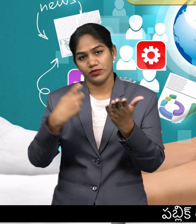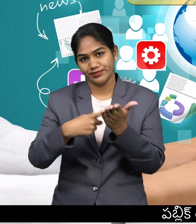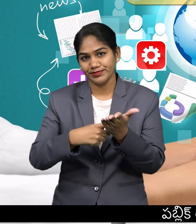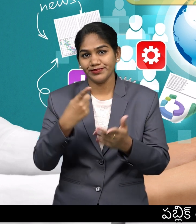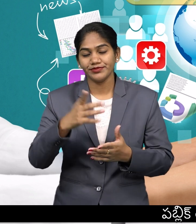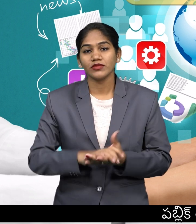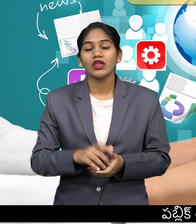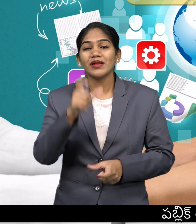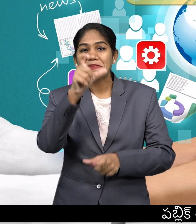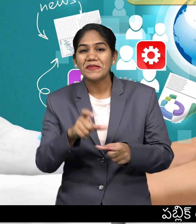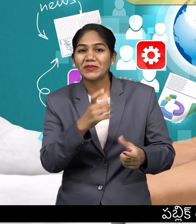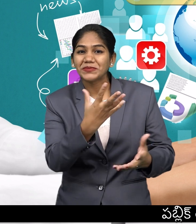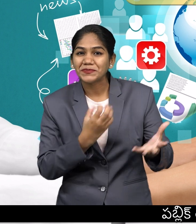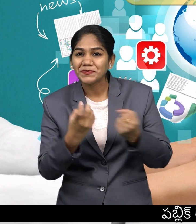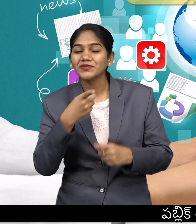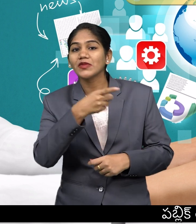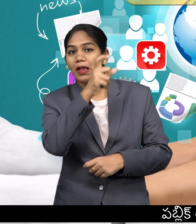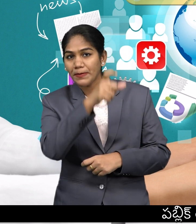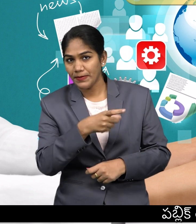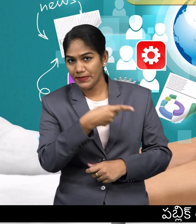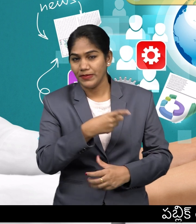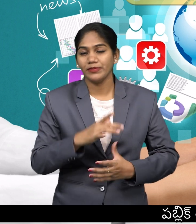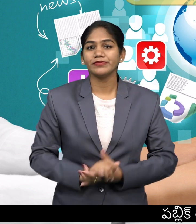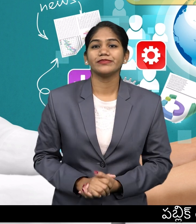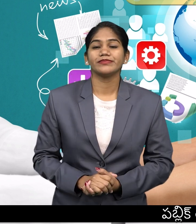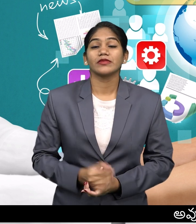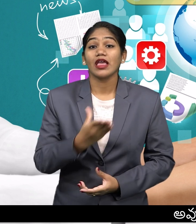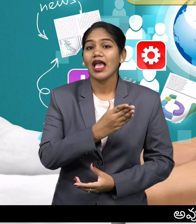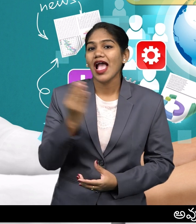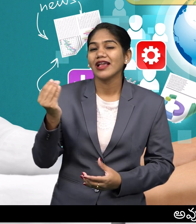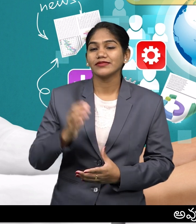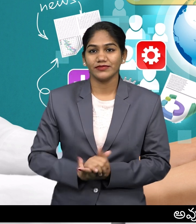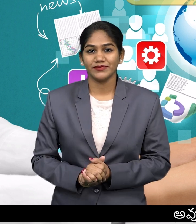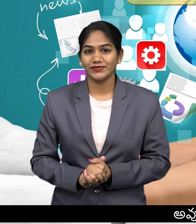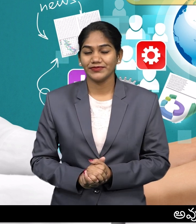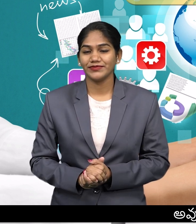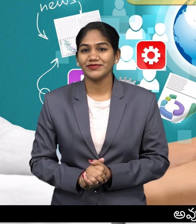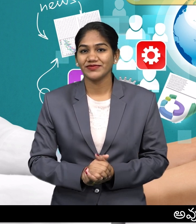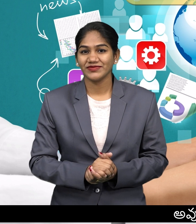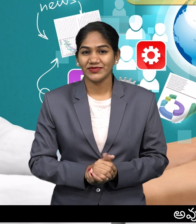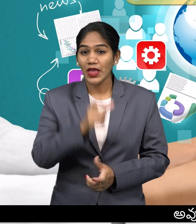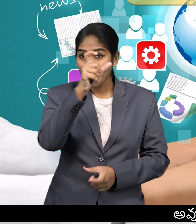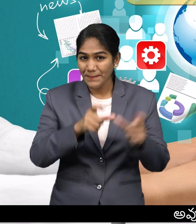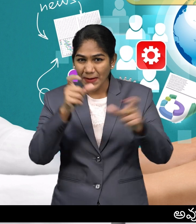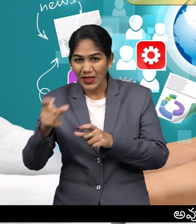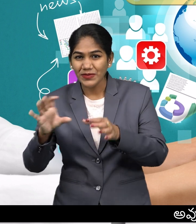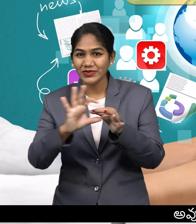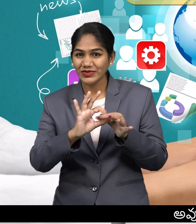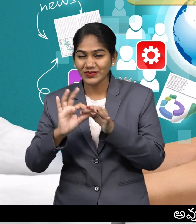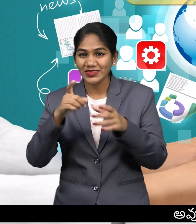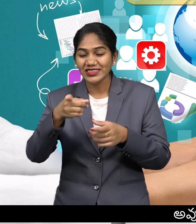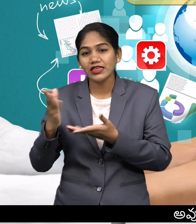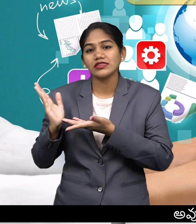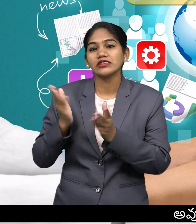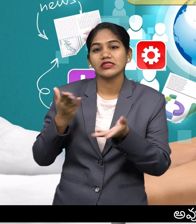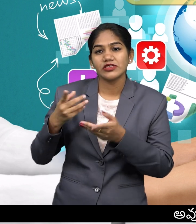పబ్లిక్ రిలేషన్స్ సేవలను అవుట్సోర్స్ చేస్తాయి.